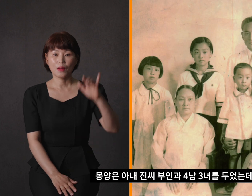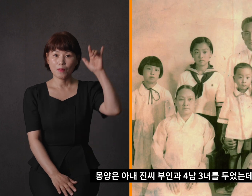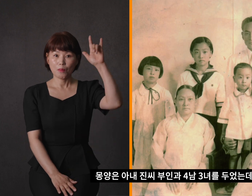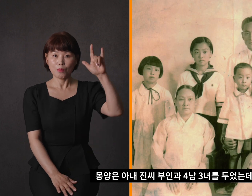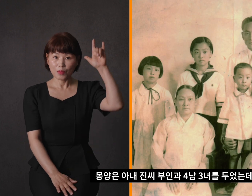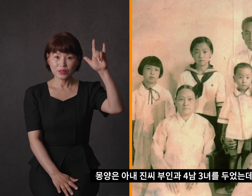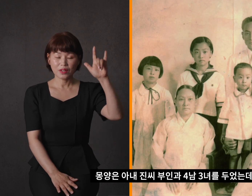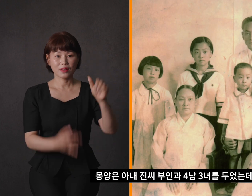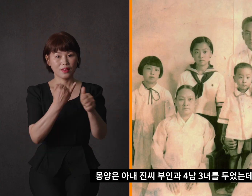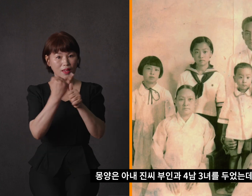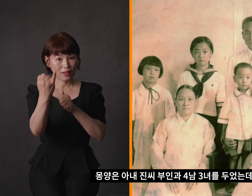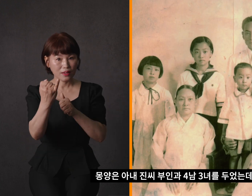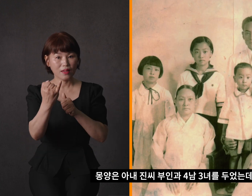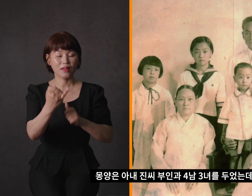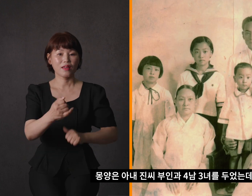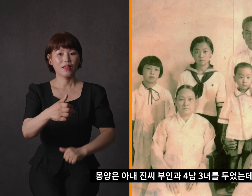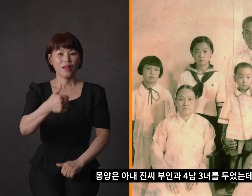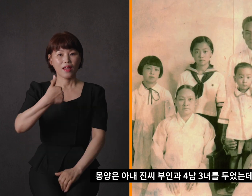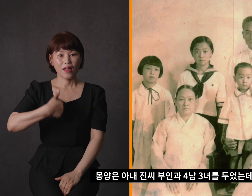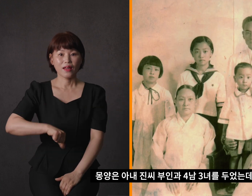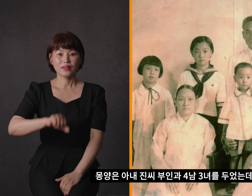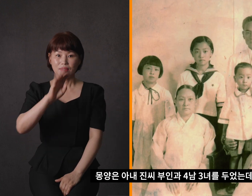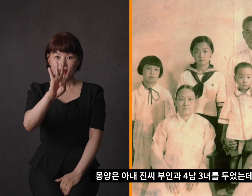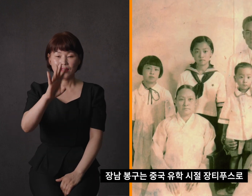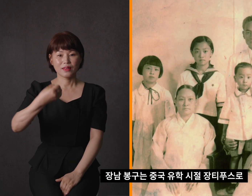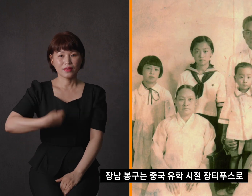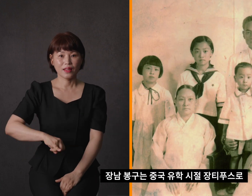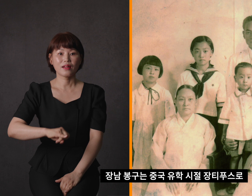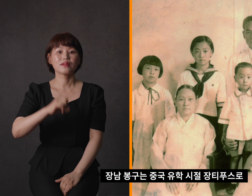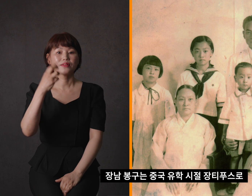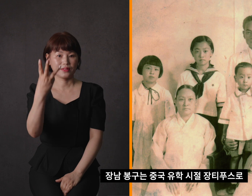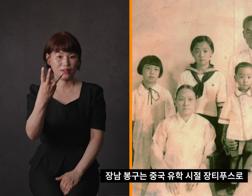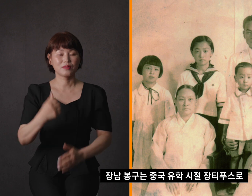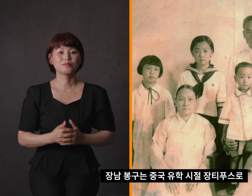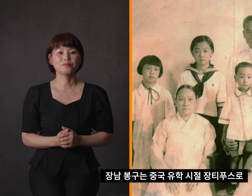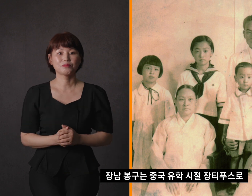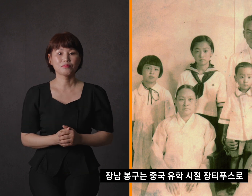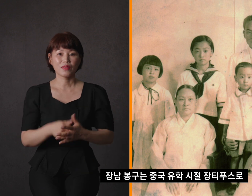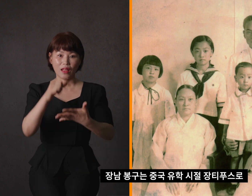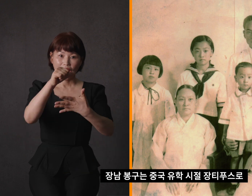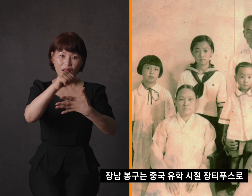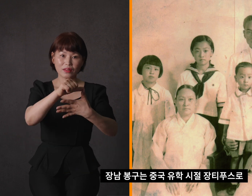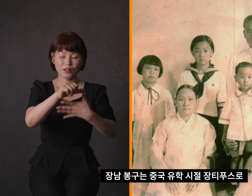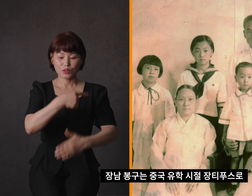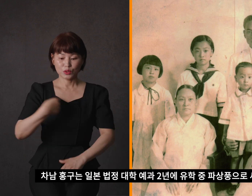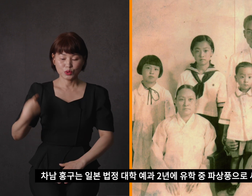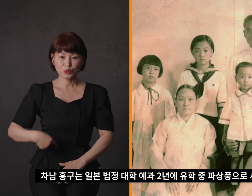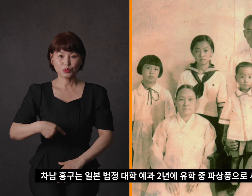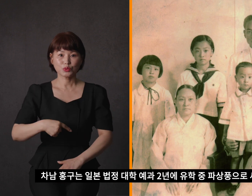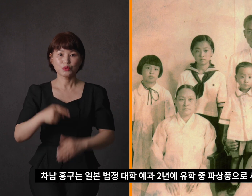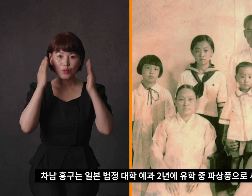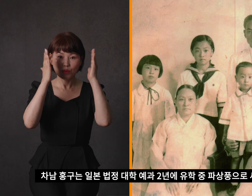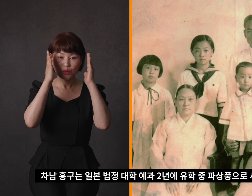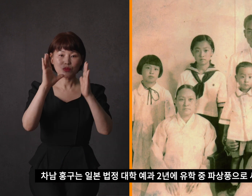몽양은 아내 진씨 부인과 사남 삼녀를 두었는데 장남 봉구는 중국 유학 시절 장티푸스로,